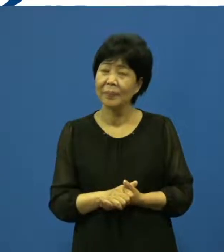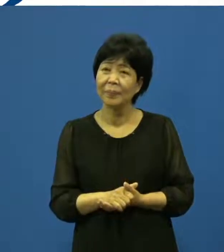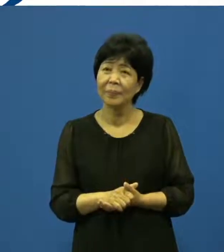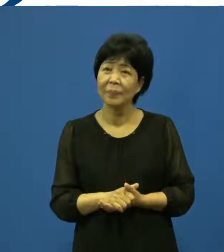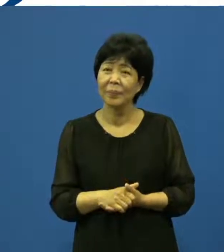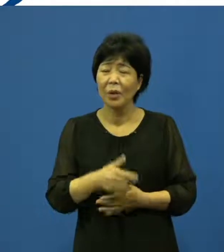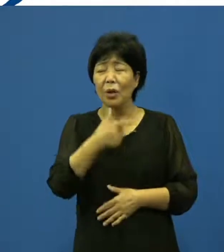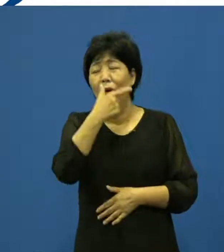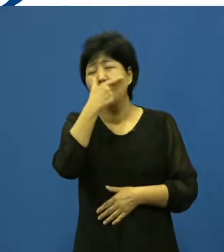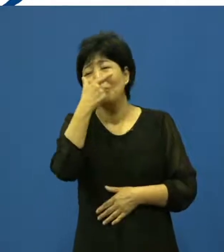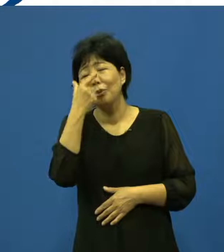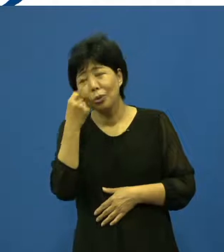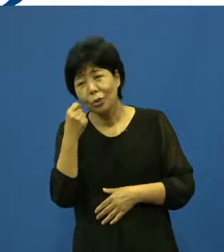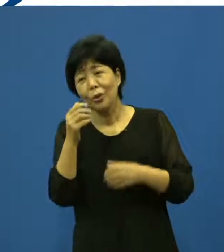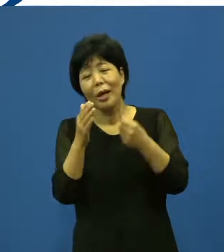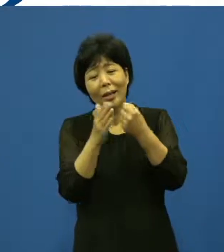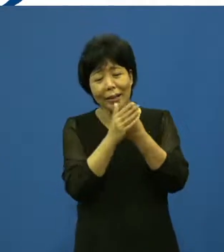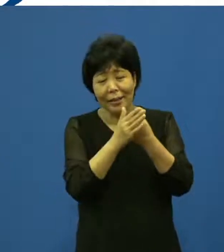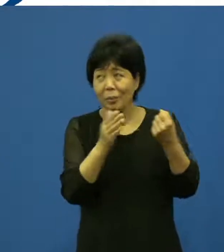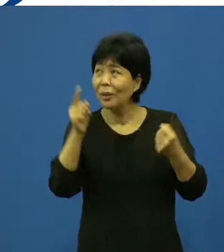아니, 부족해서 사랑하신 겁니다.